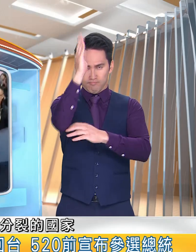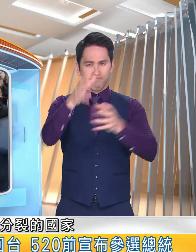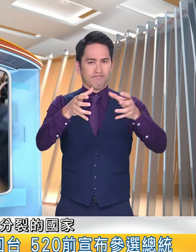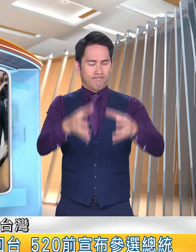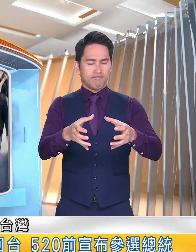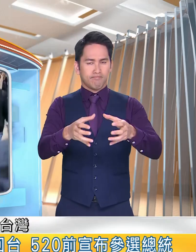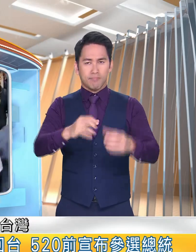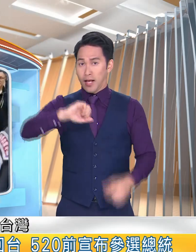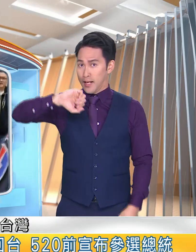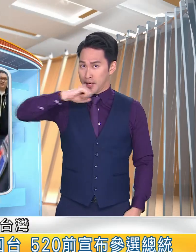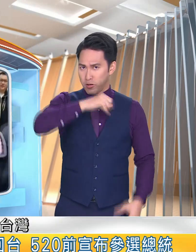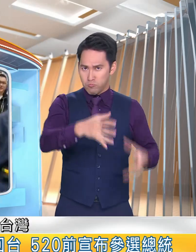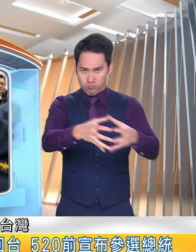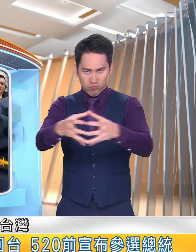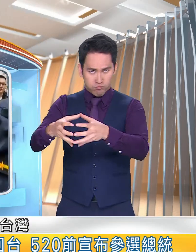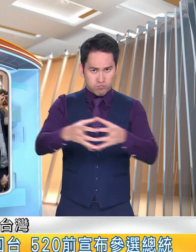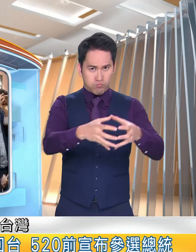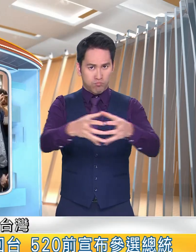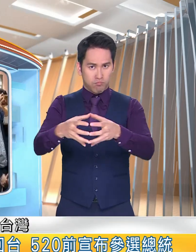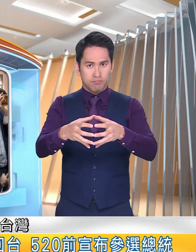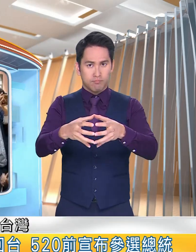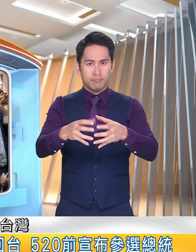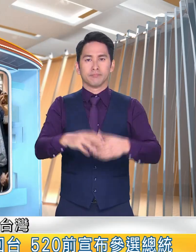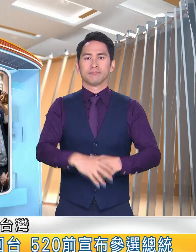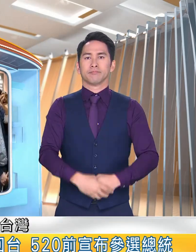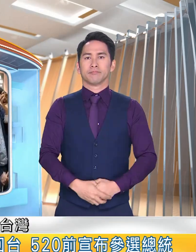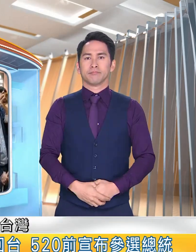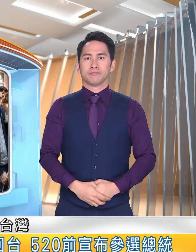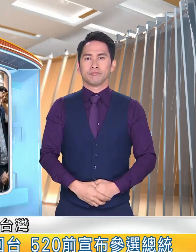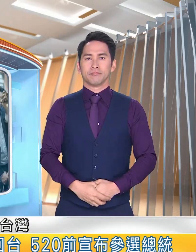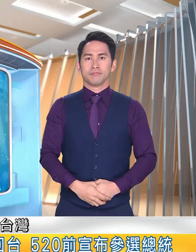主张联合政府团结台湾。